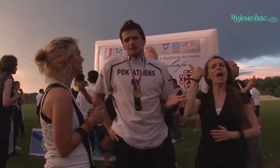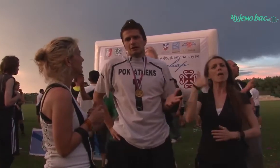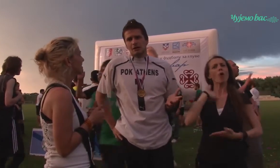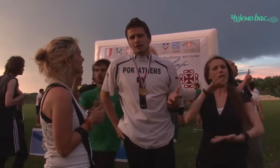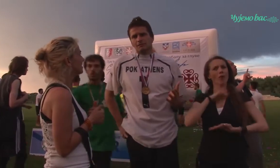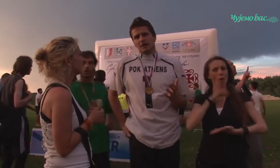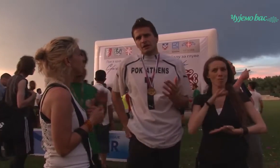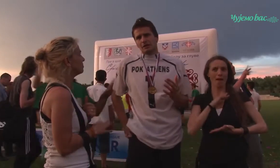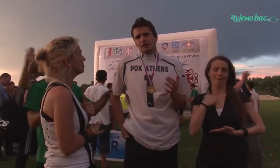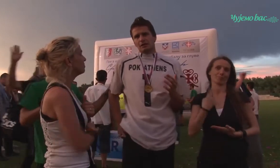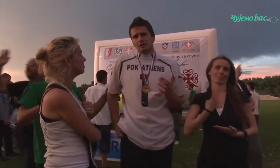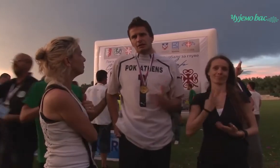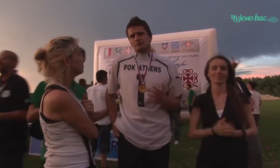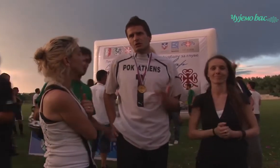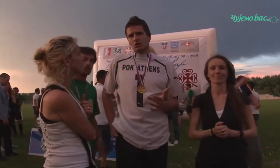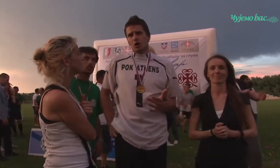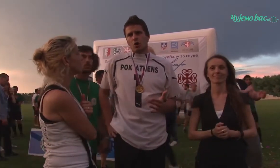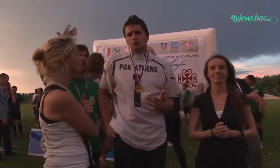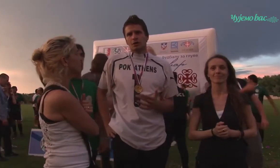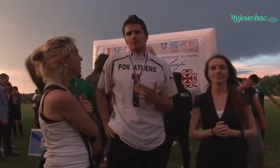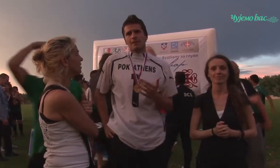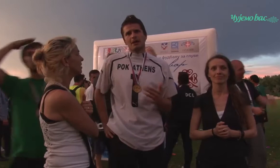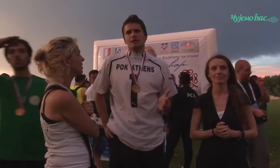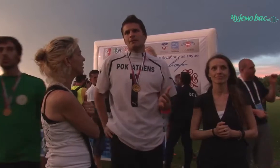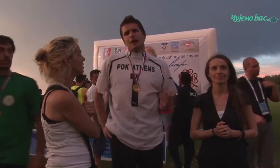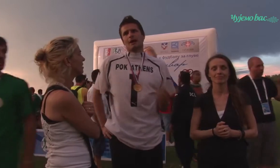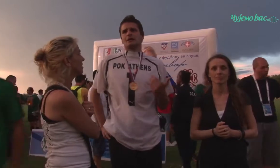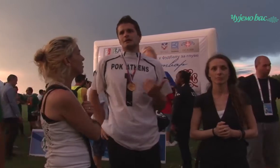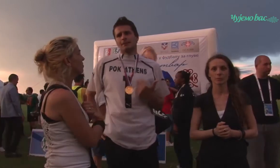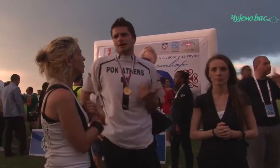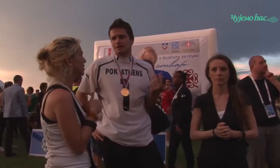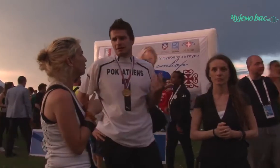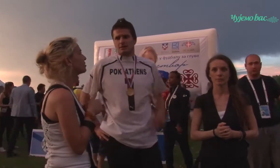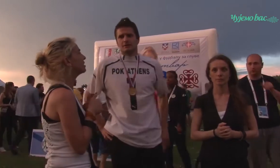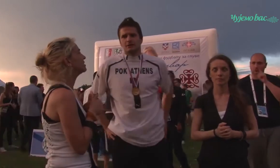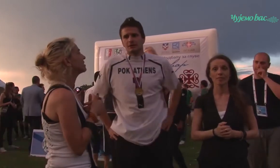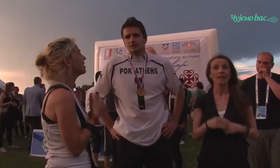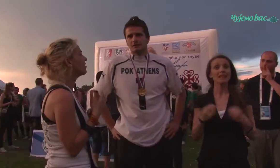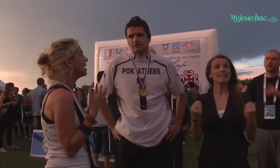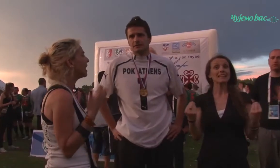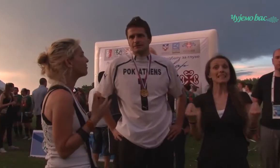Γιατί είναι σίγουρα ότι είναι μια εμπειρία μεγάλη για μένα. Because it's a life